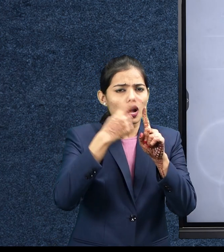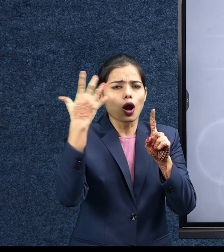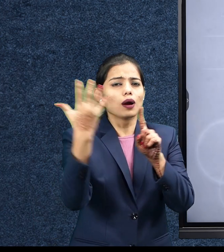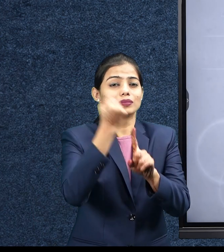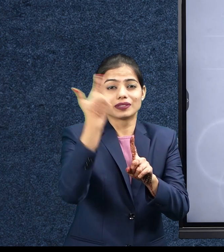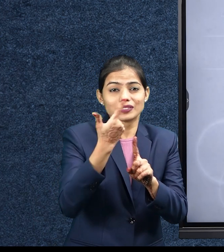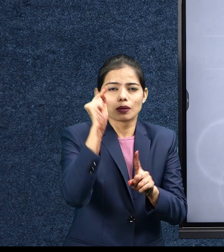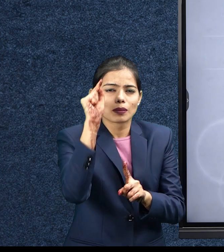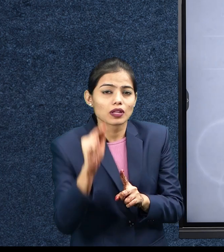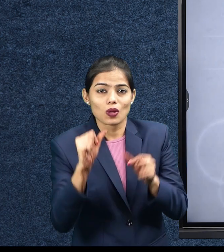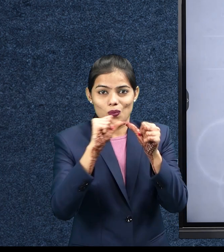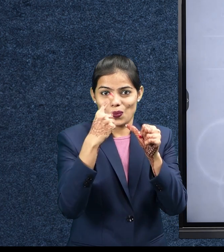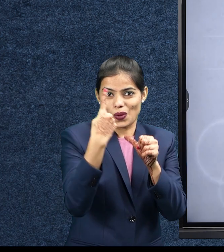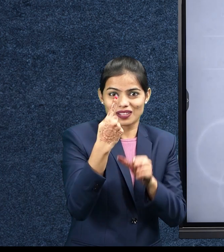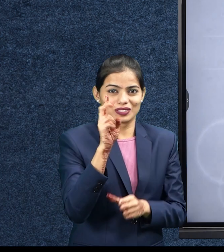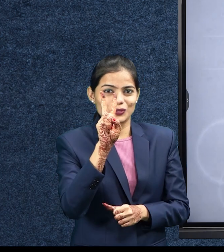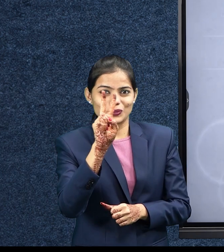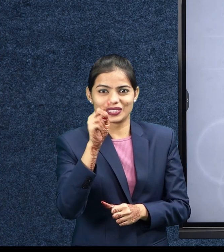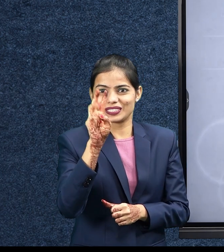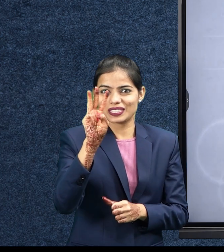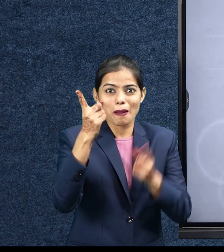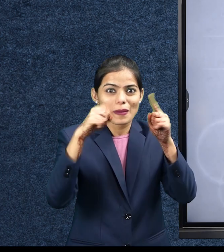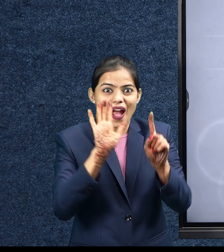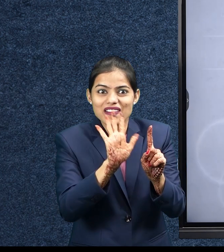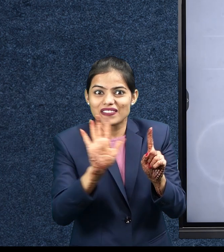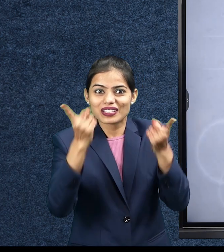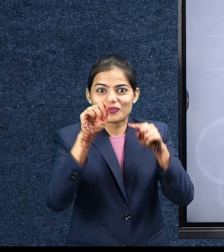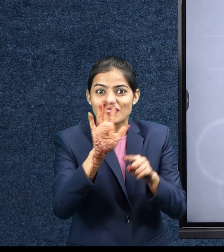कार्यक्रम A1 2 3.5 चे परिणाम.